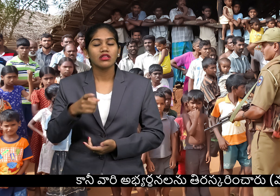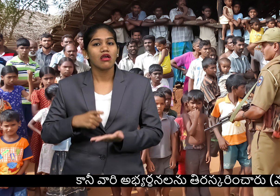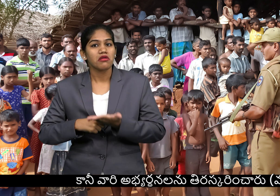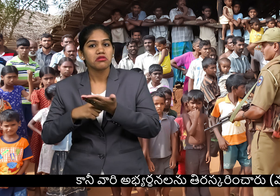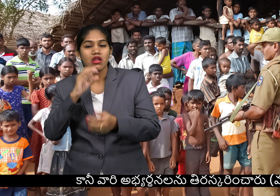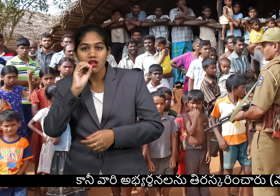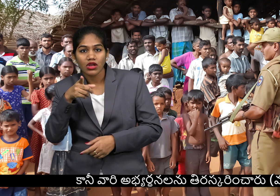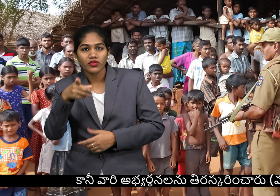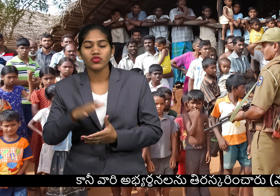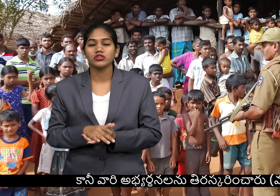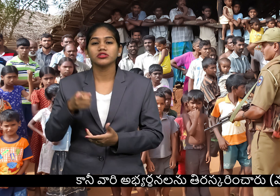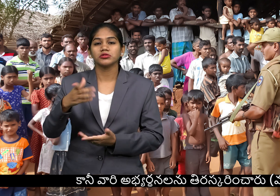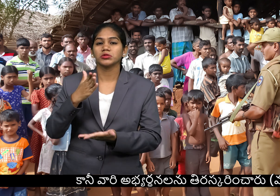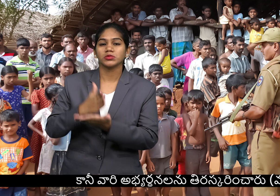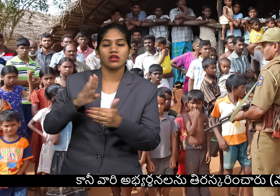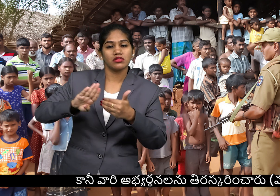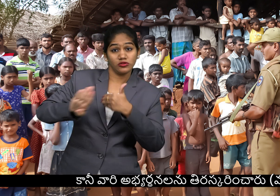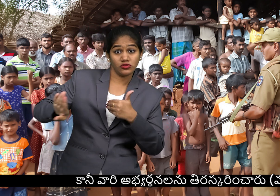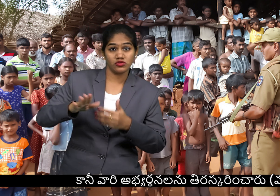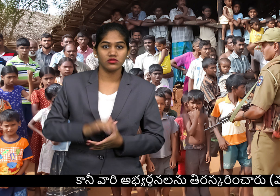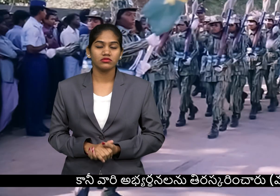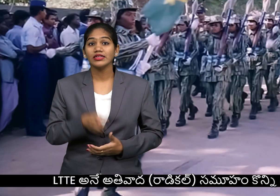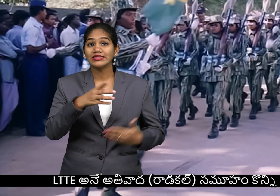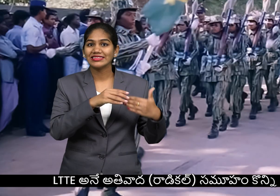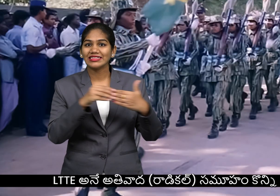తిరస్కరించారు, వ్యతిరేకించారు.